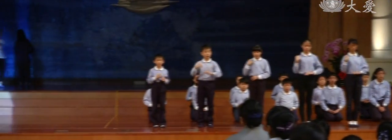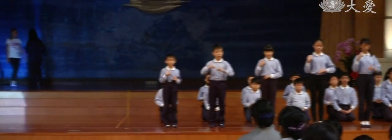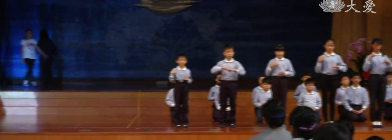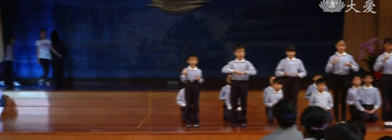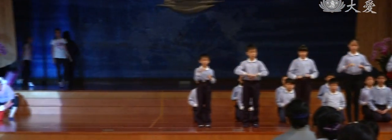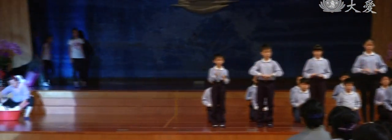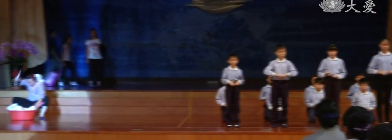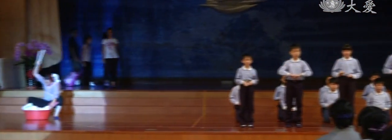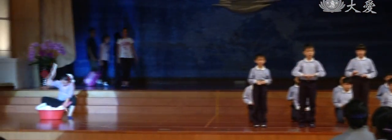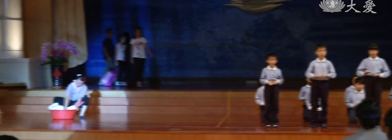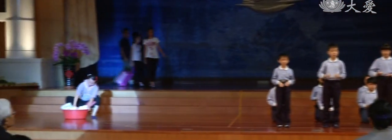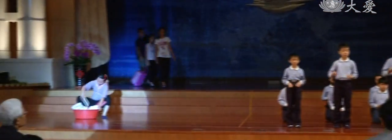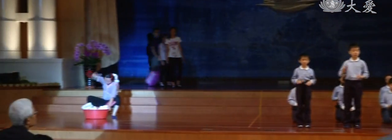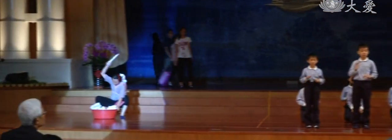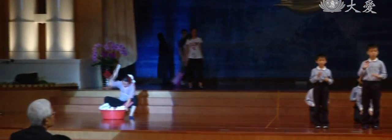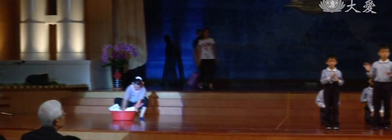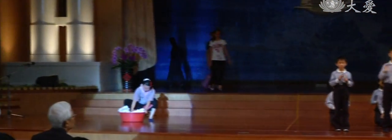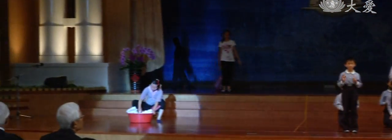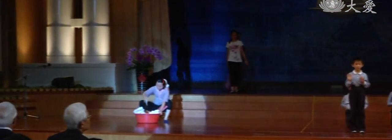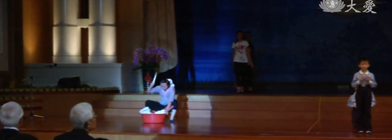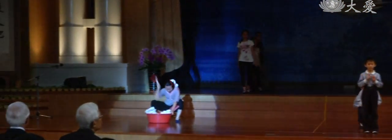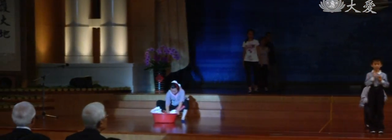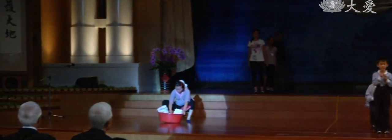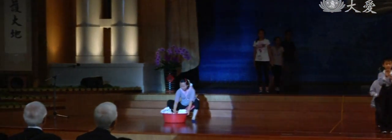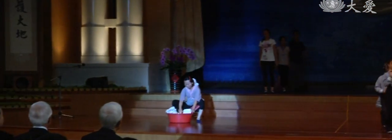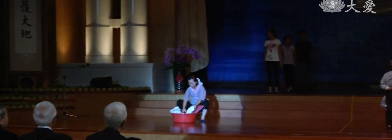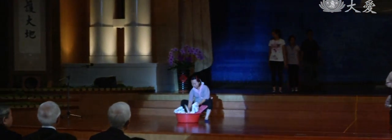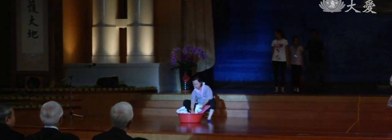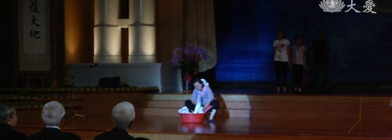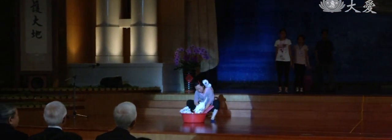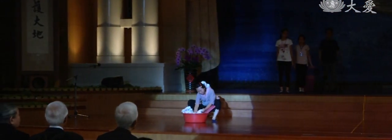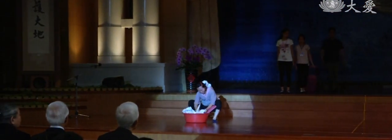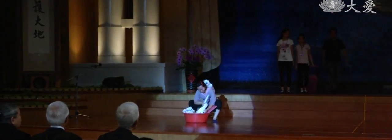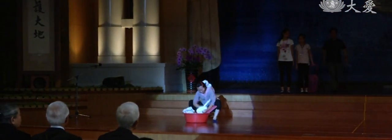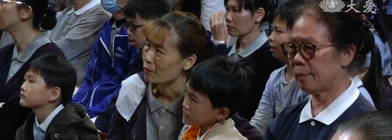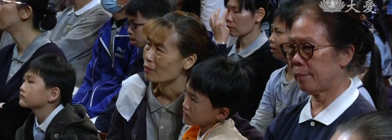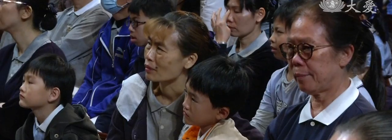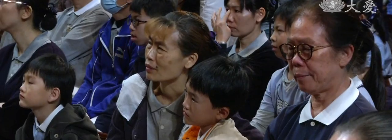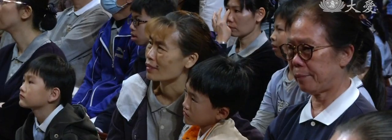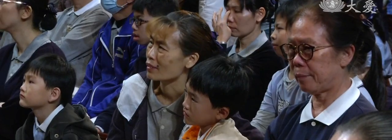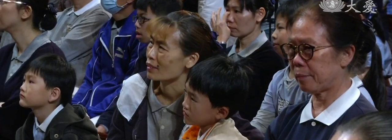深刻，善的种子也在心灵萌芽。大爱新闻潘中王昭忠高雄报道。